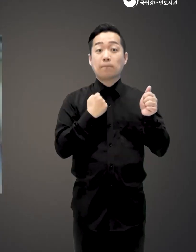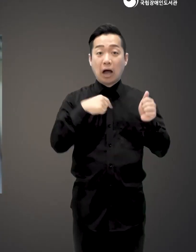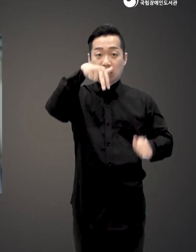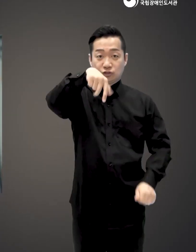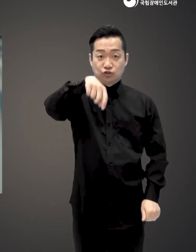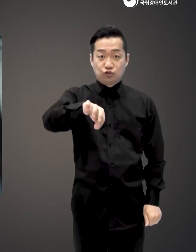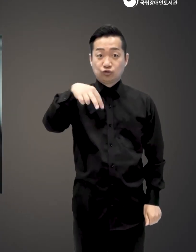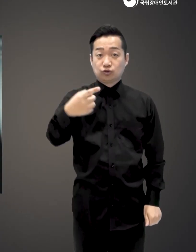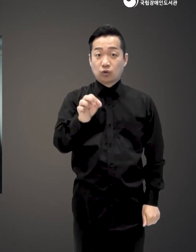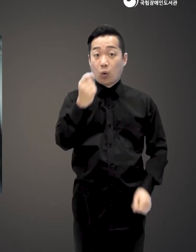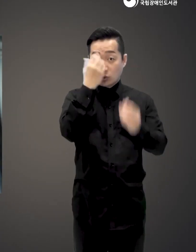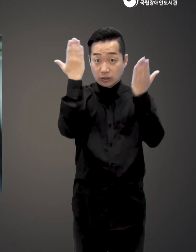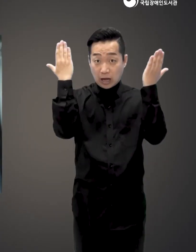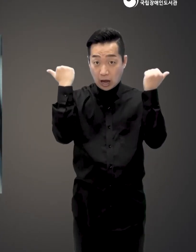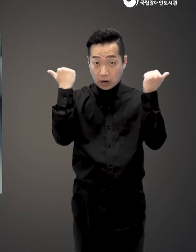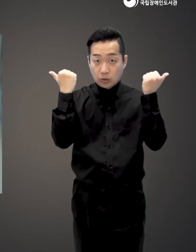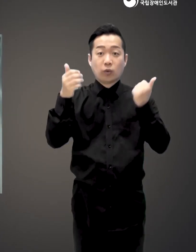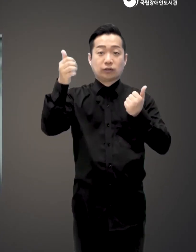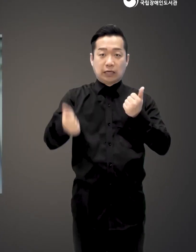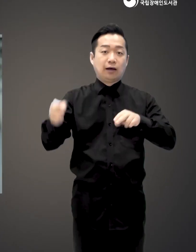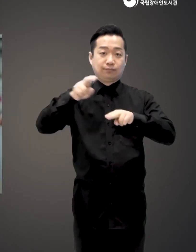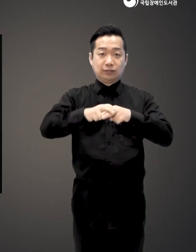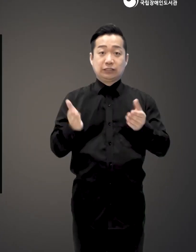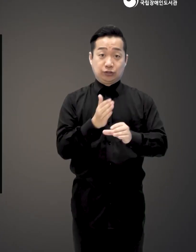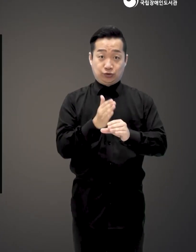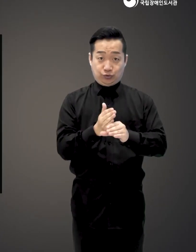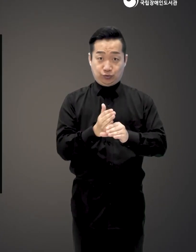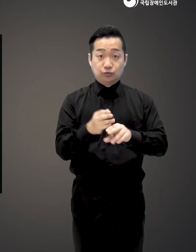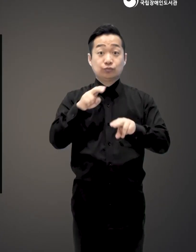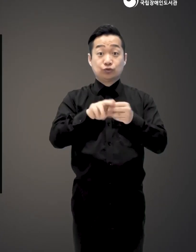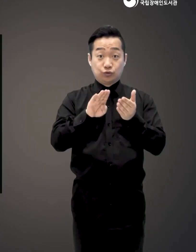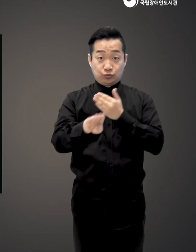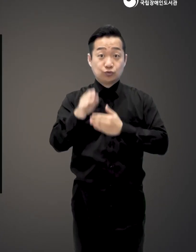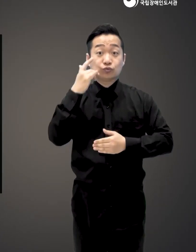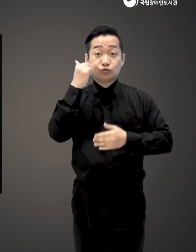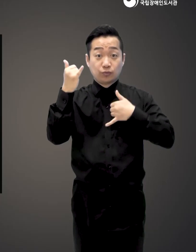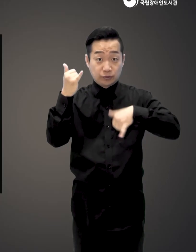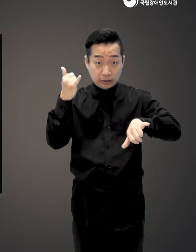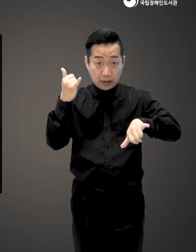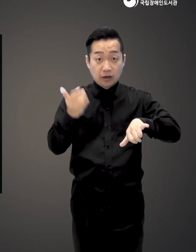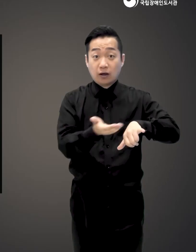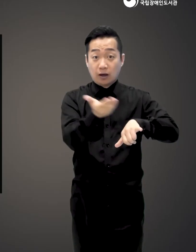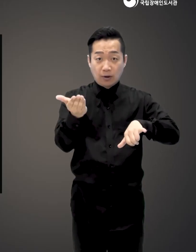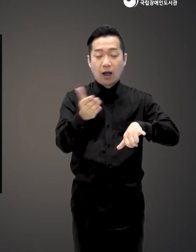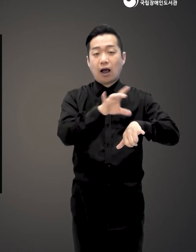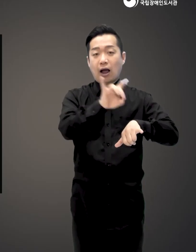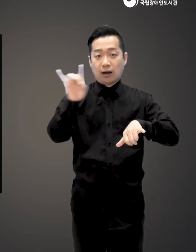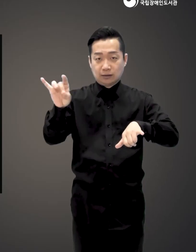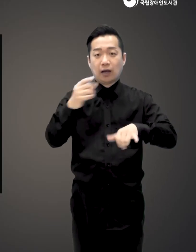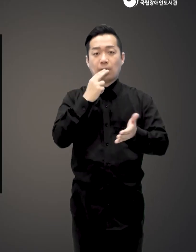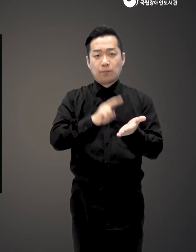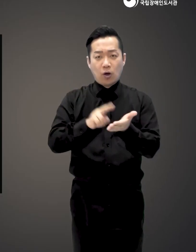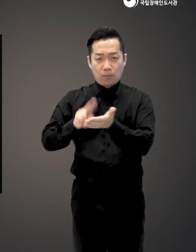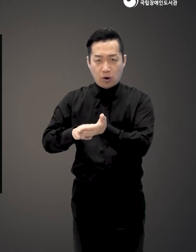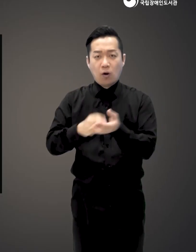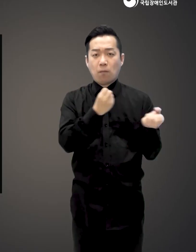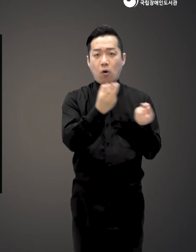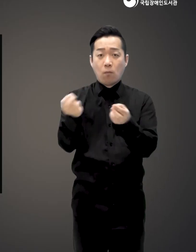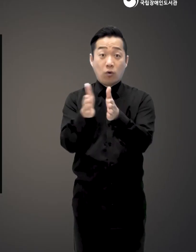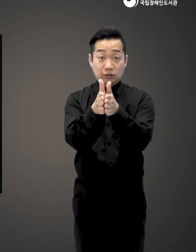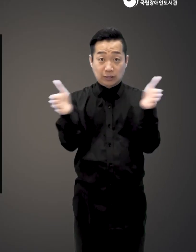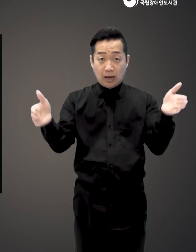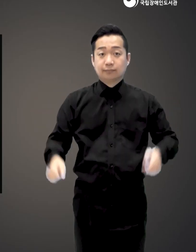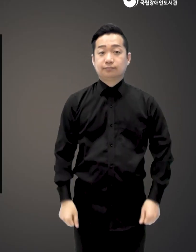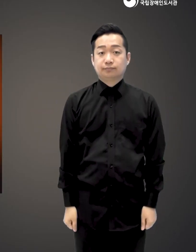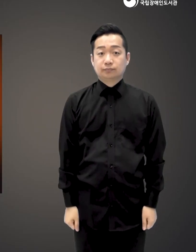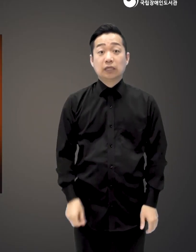모교인 중동고등학교의 교장으로 부임해 재직 중인데요. 그는 부임 후 학부모 및 아이들에게 때때로 다양한 편지를 쓰기